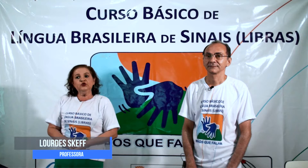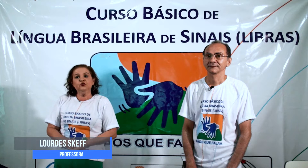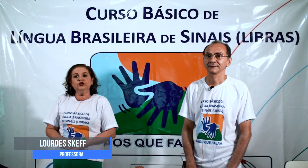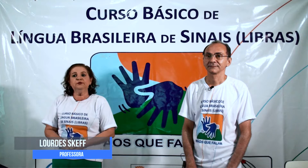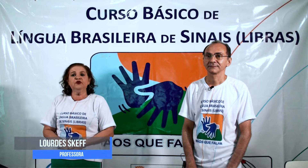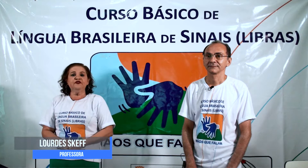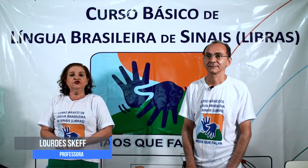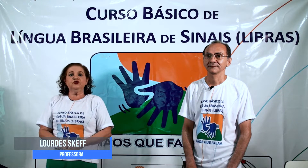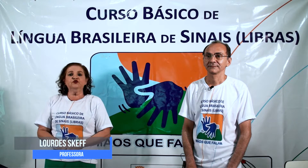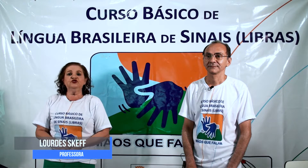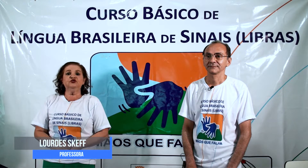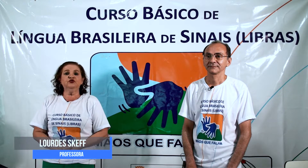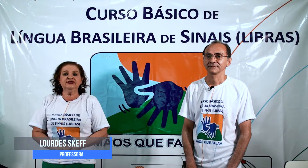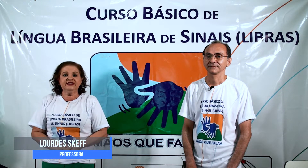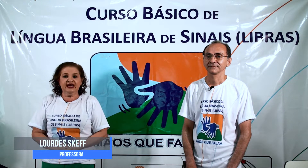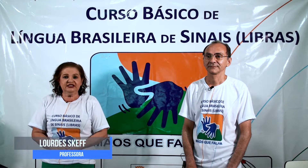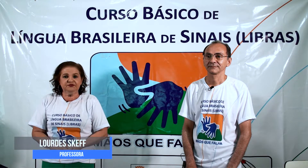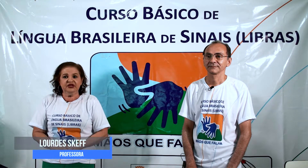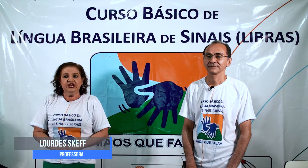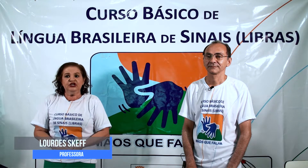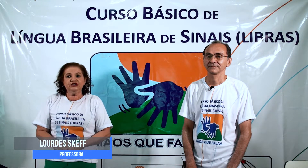SEDUC, professora do ICESP,